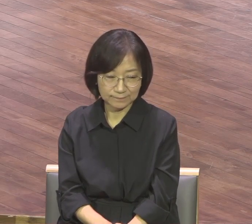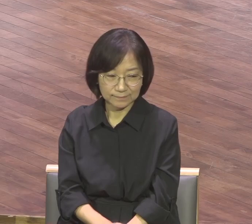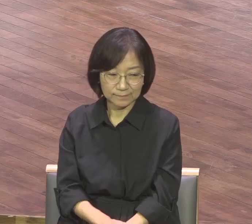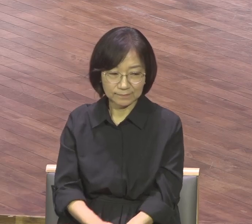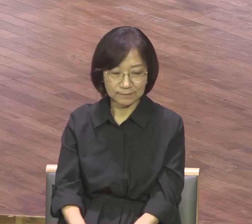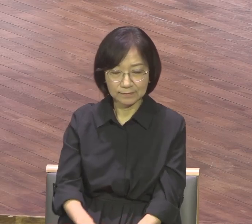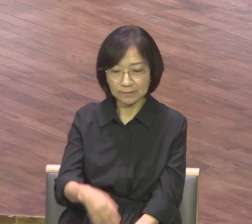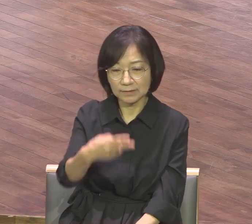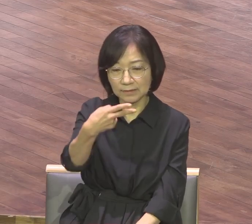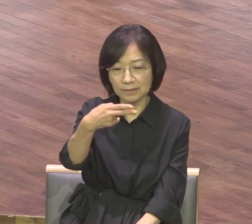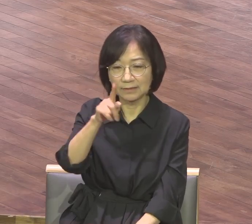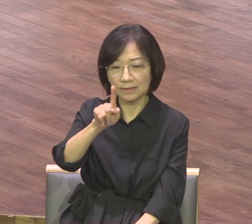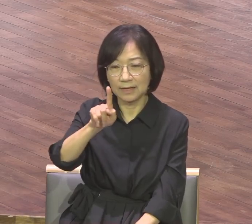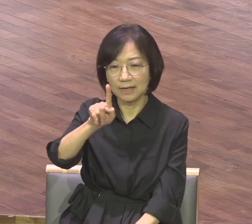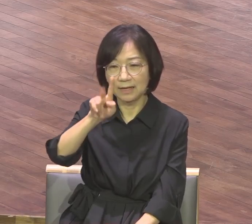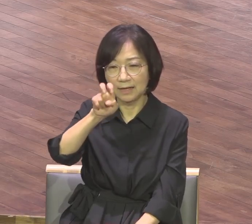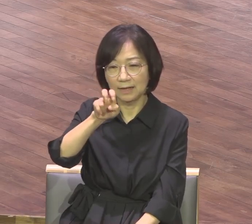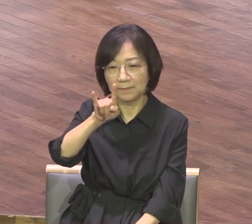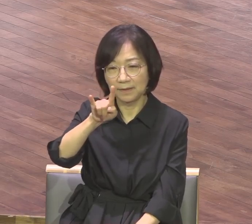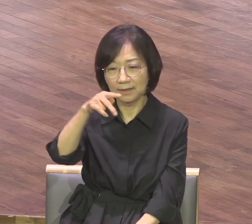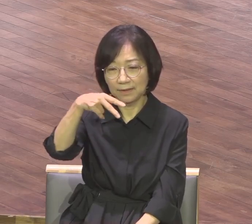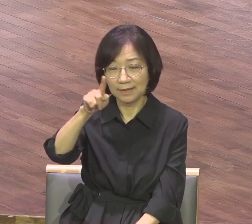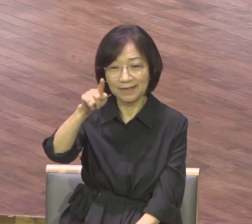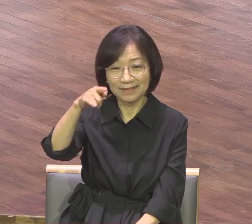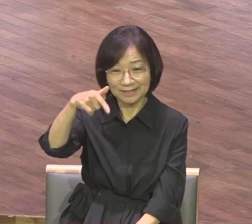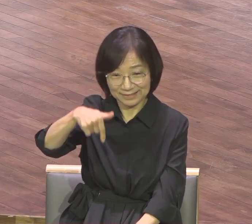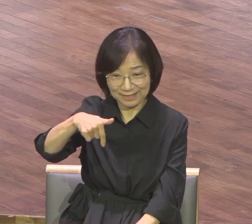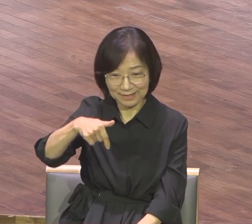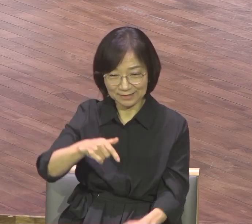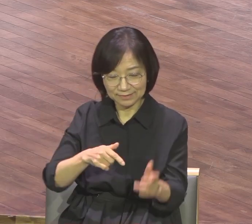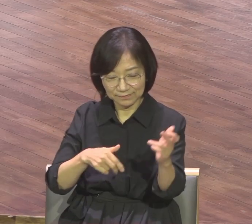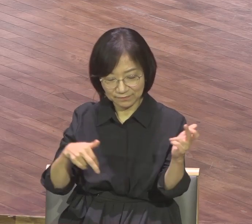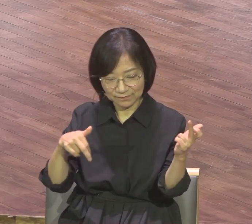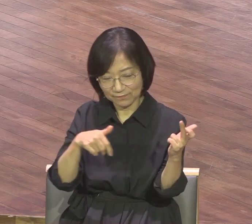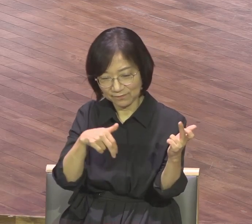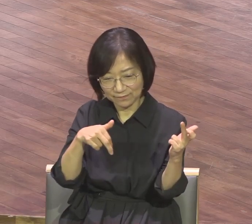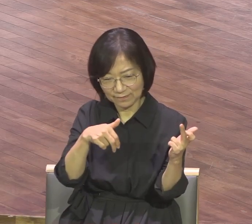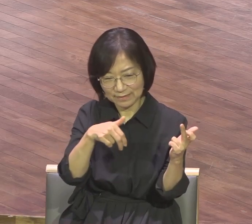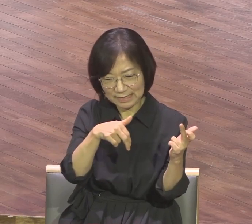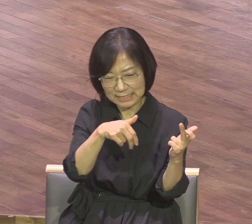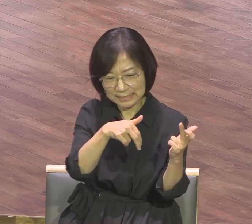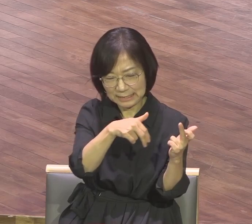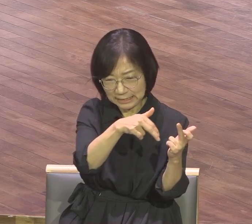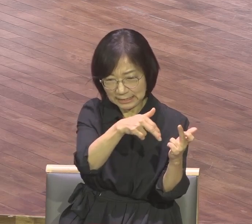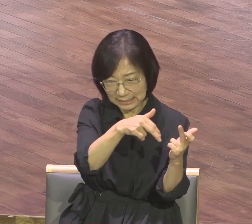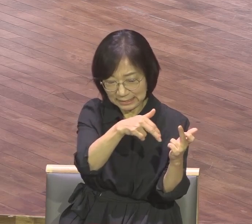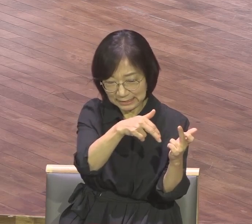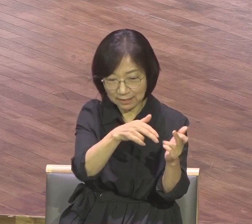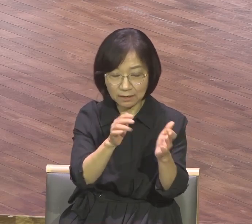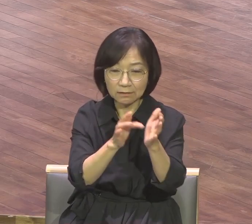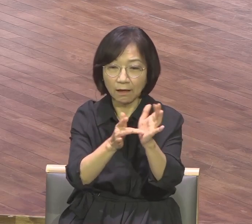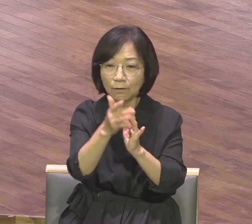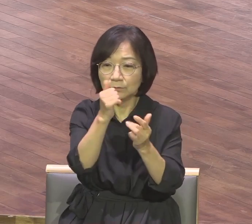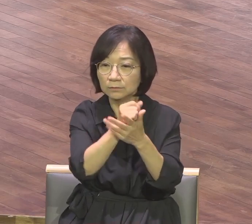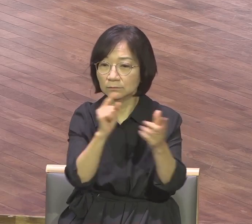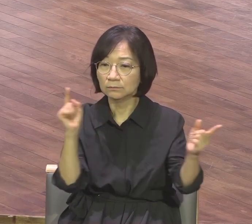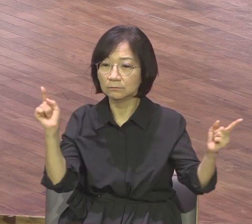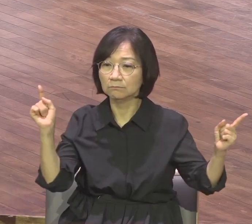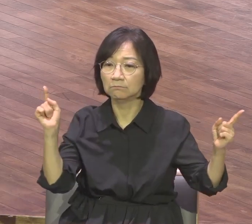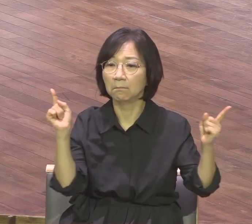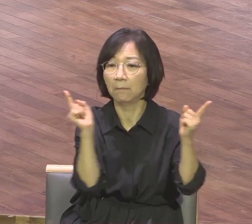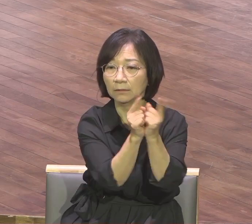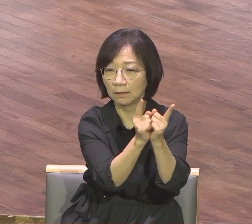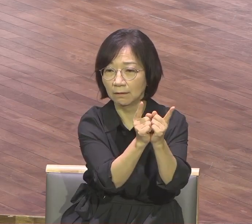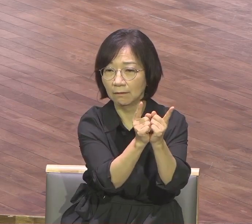다메섹 도상에서 부활하신 예수를 만난 이 바울의 감격, 이 다시 말하면 예수님이 직접 전도한 사람이